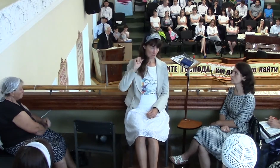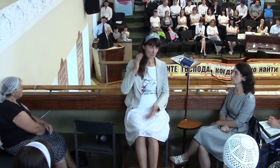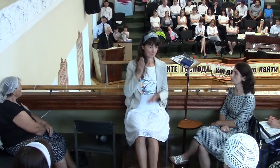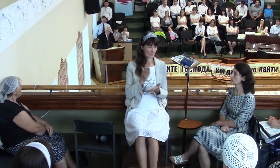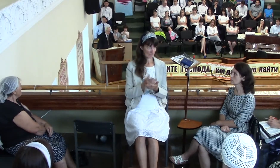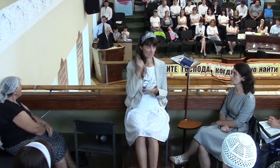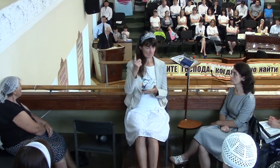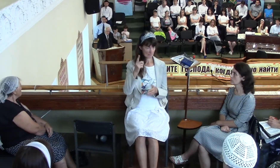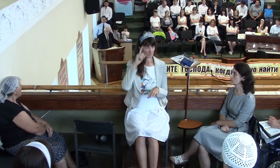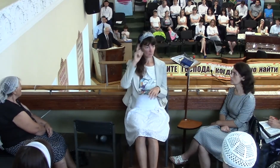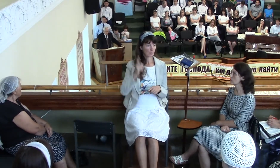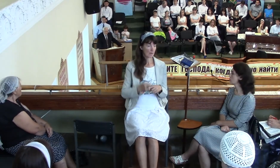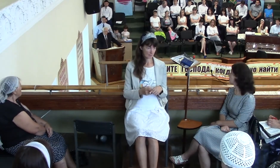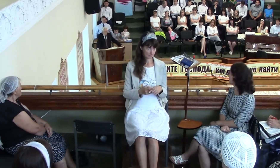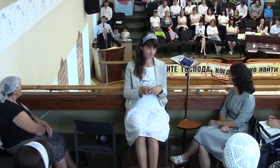служение, а сегодня